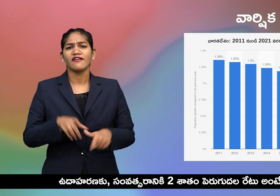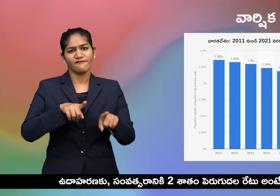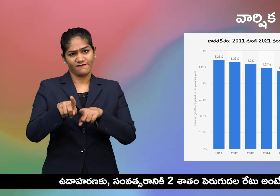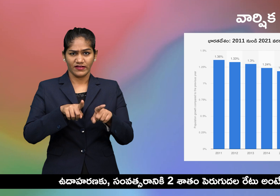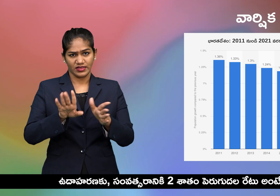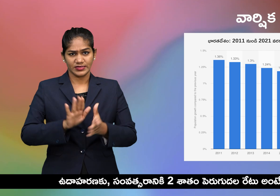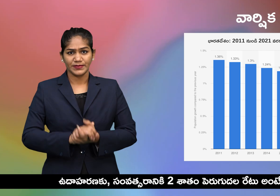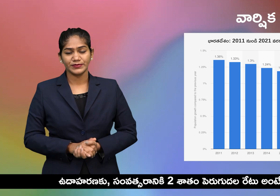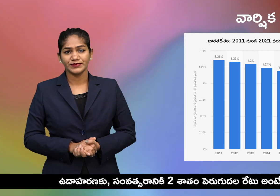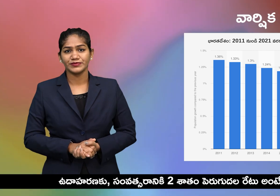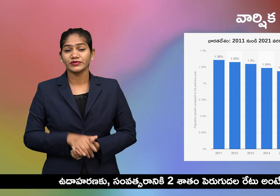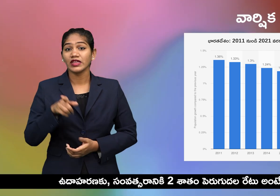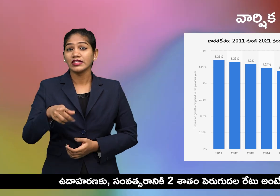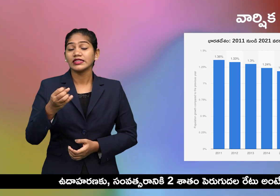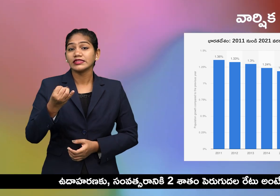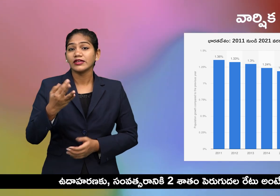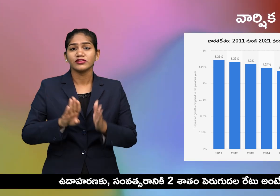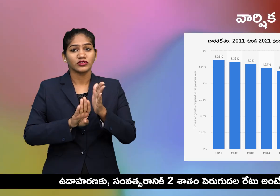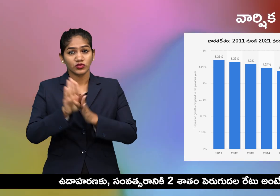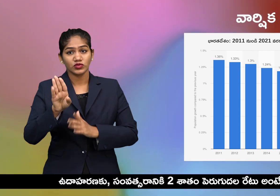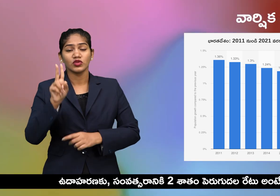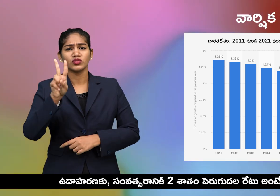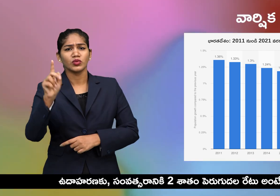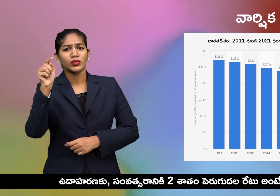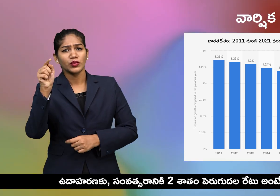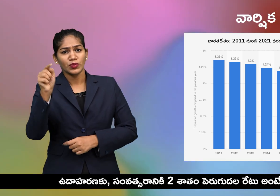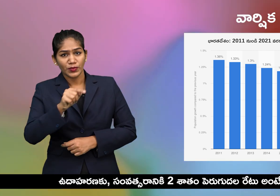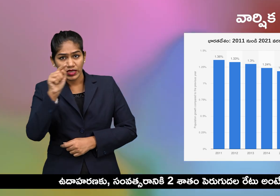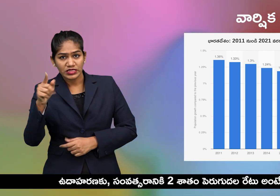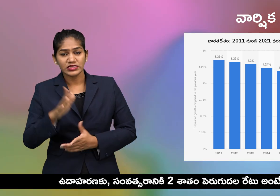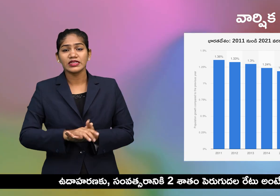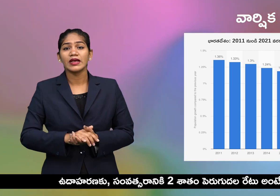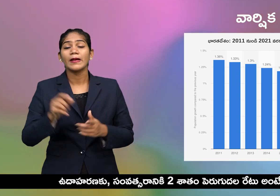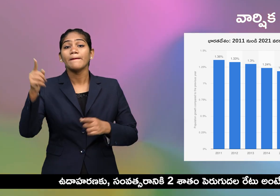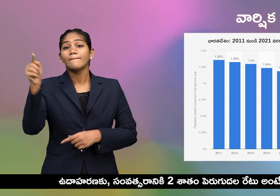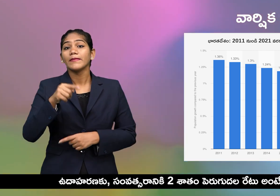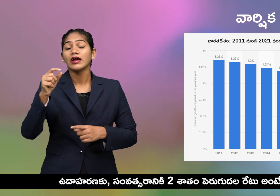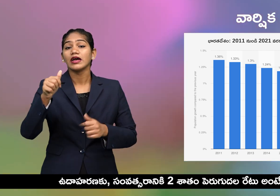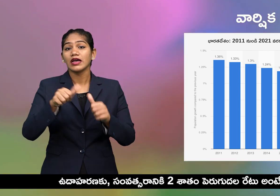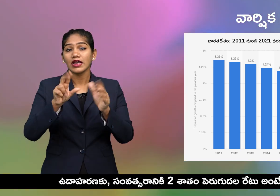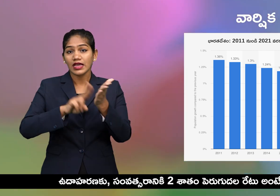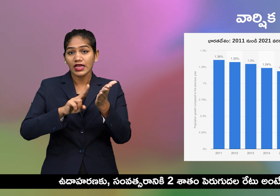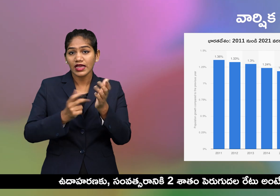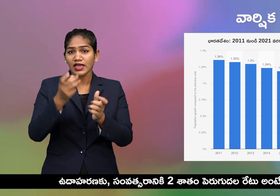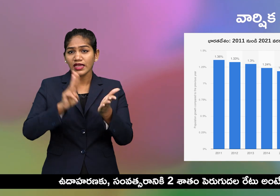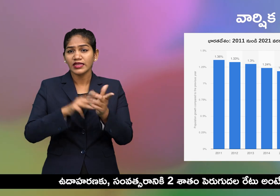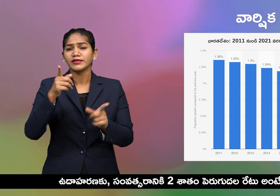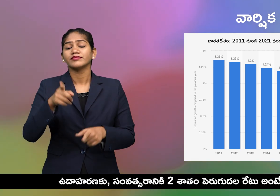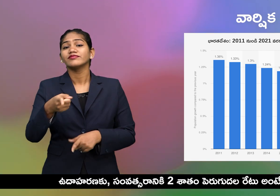ఉదాహరణకు సంవత్సరానికి 2% పెరుగుదల రేటు అంటే ఒక నిర్దిష్ట సంవత్సరంలో